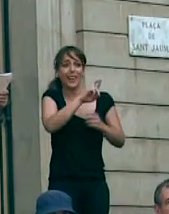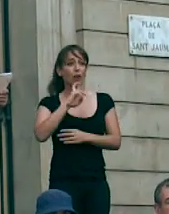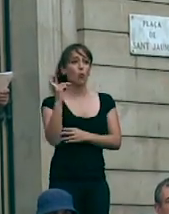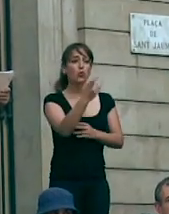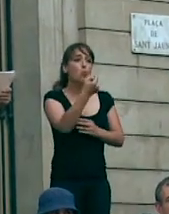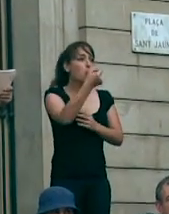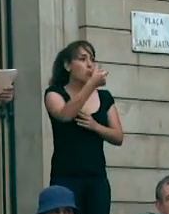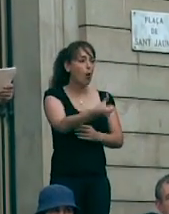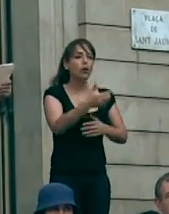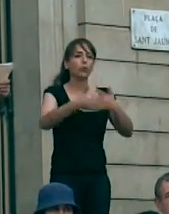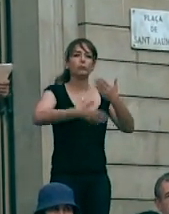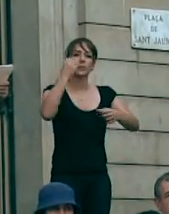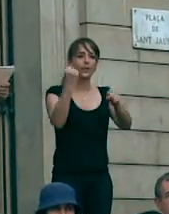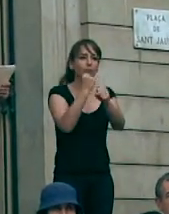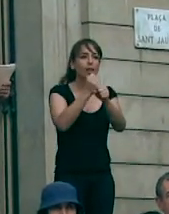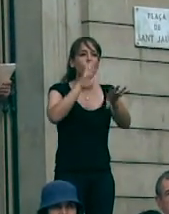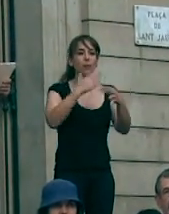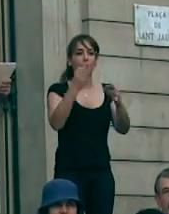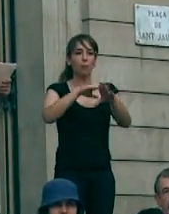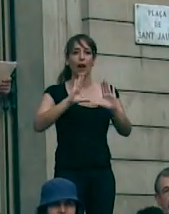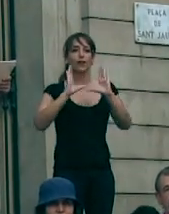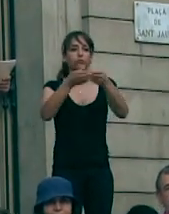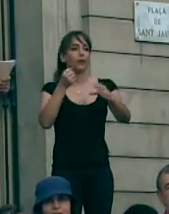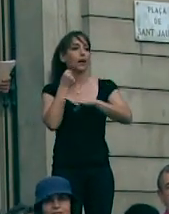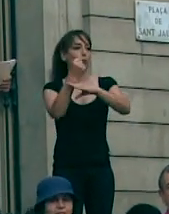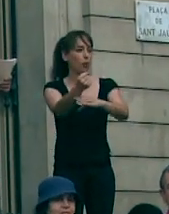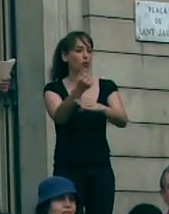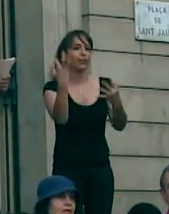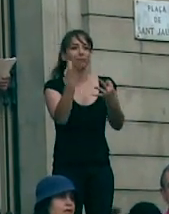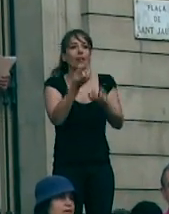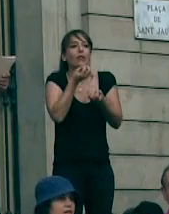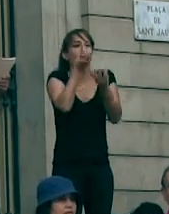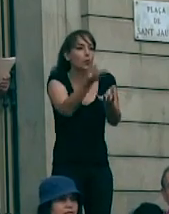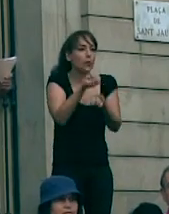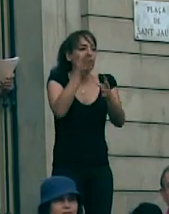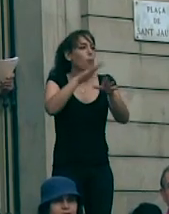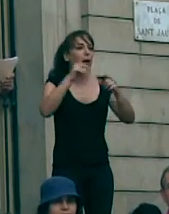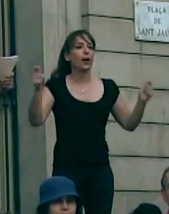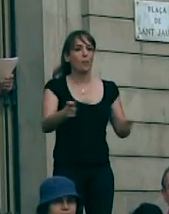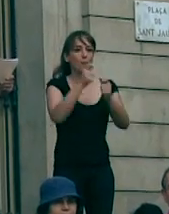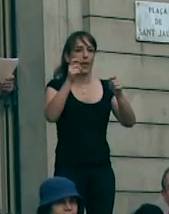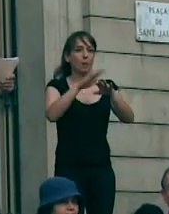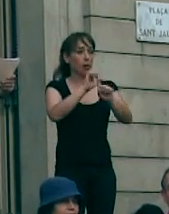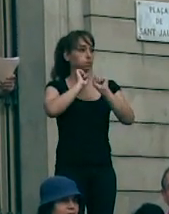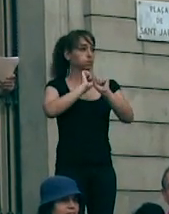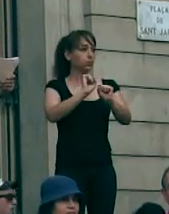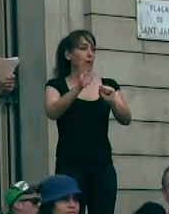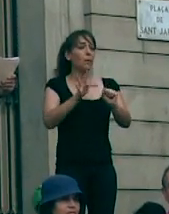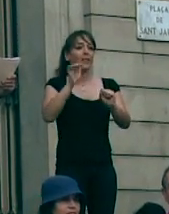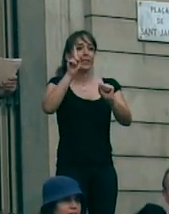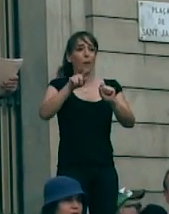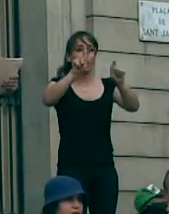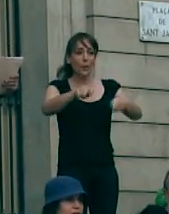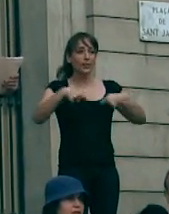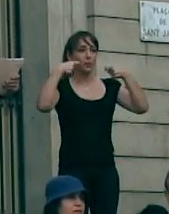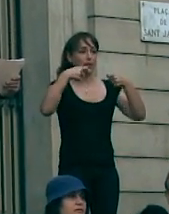de les persones afectades, a oferir informació, per fer campanyes de prevenció, a promoure l'ús del